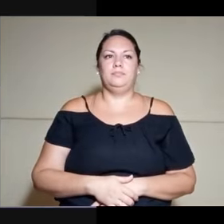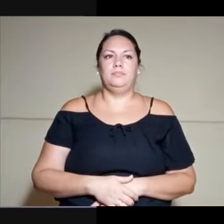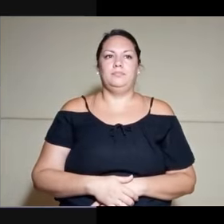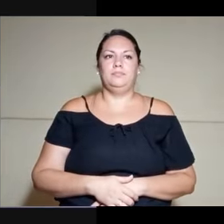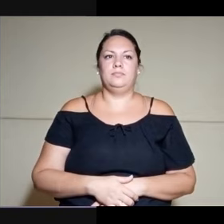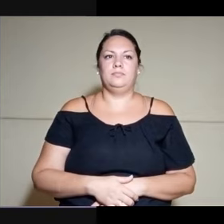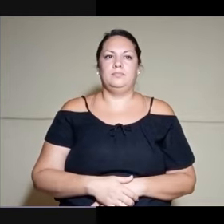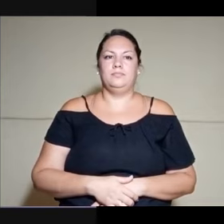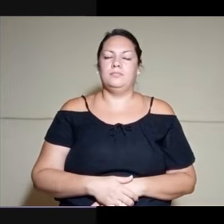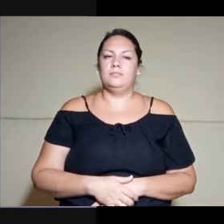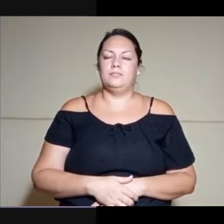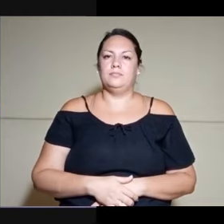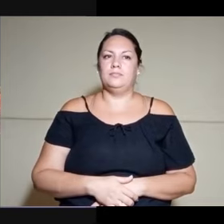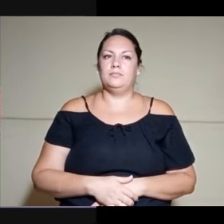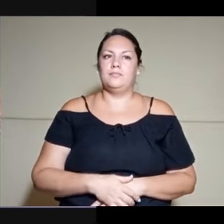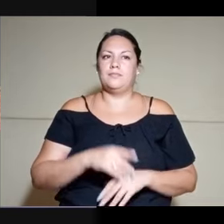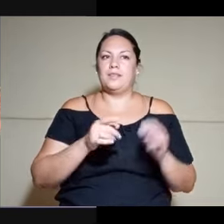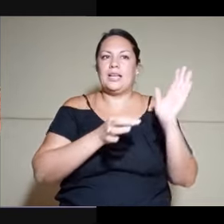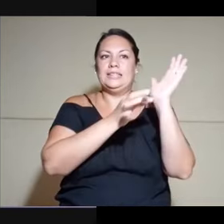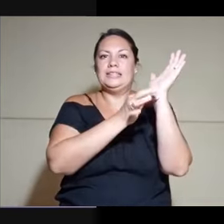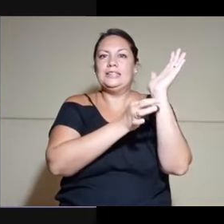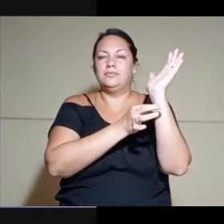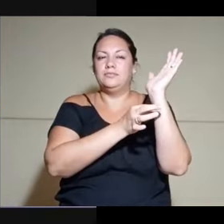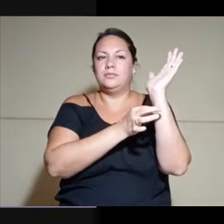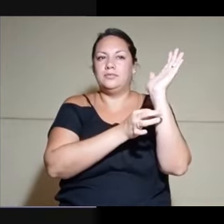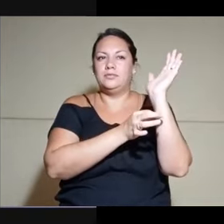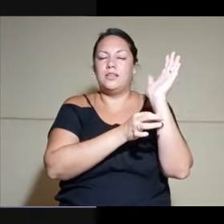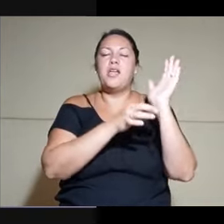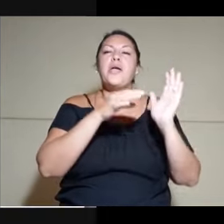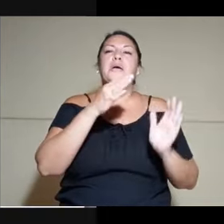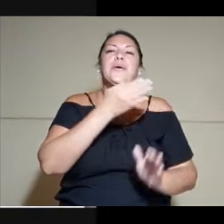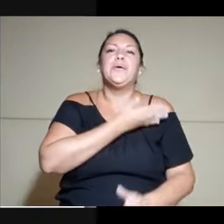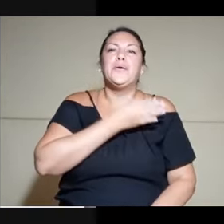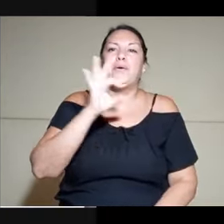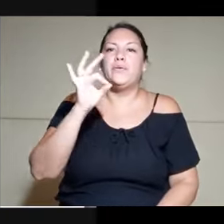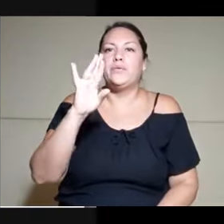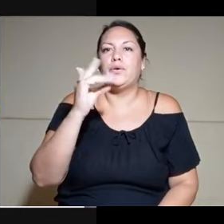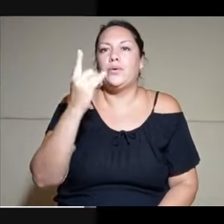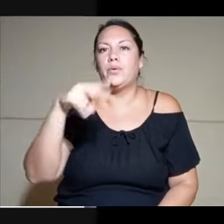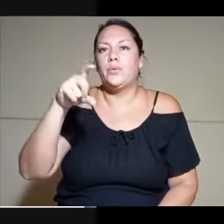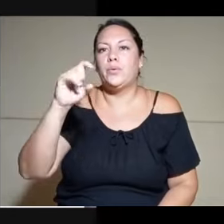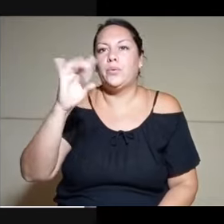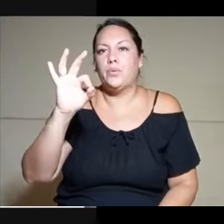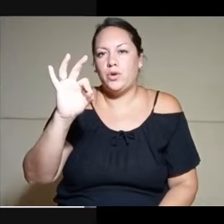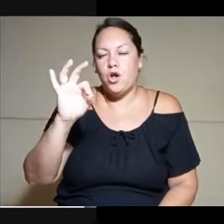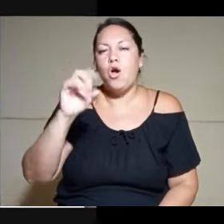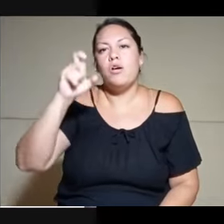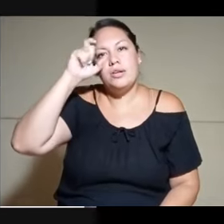ver algo Sí, del tronco. Bien. Acá alcanzamos a ver algo del